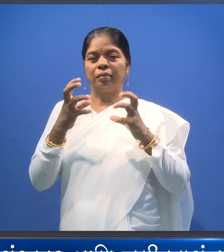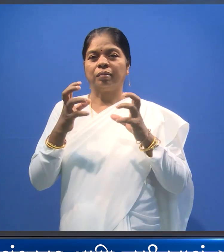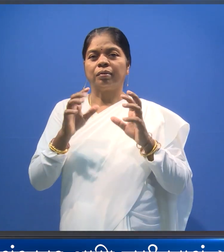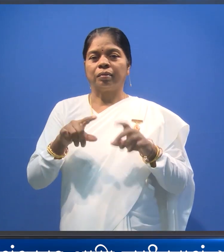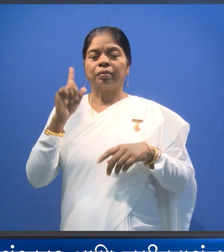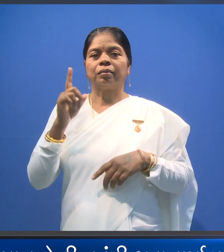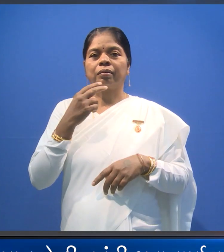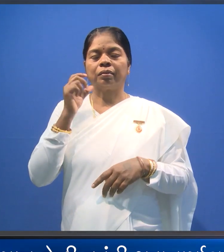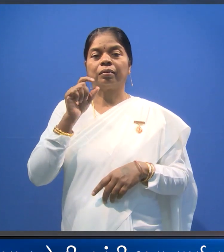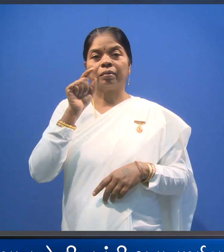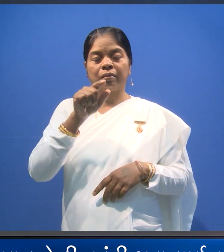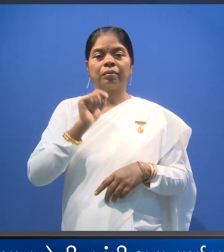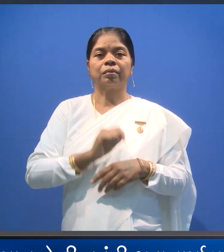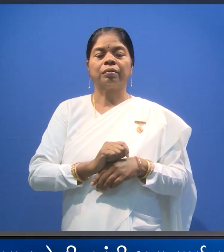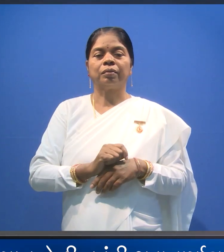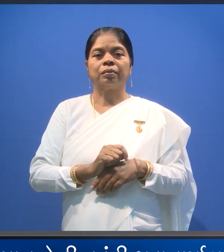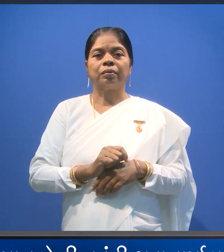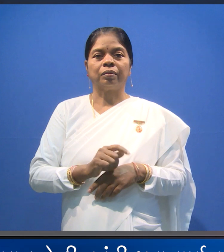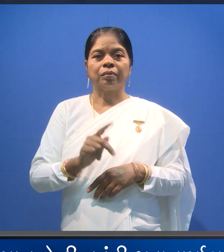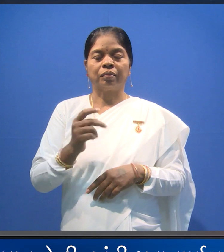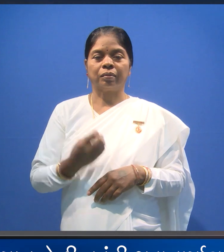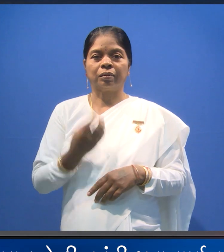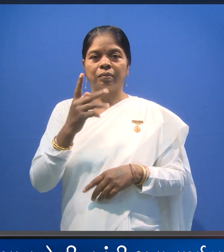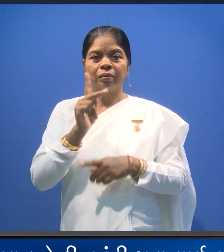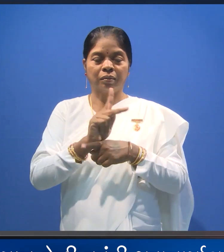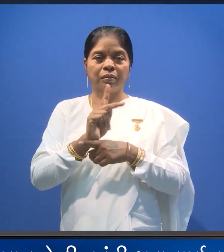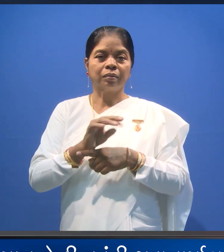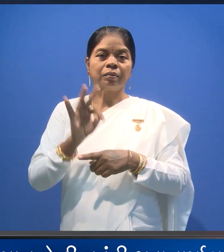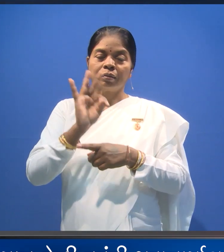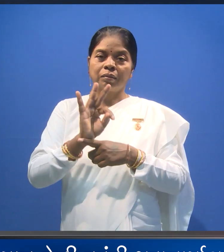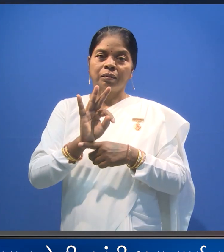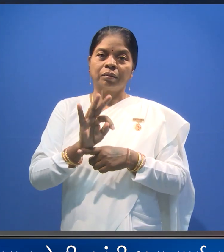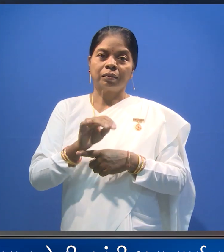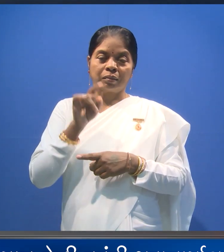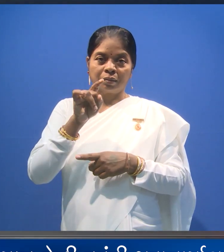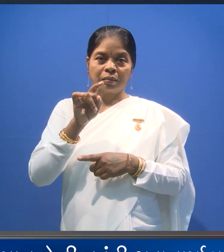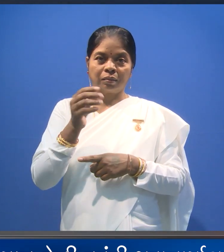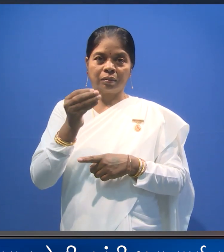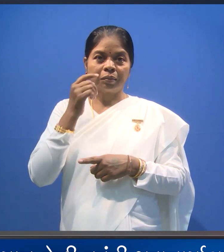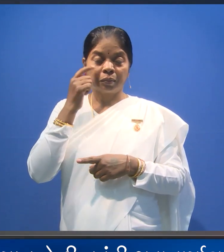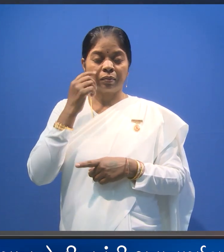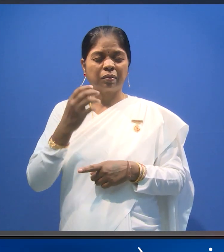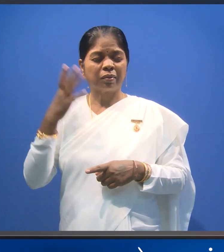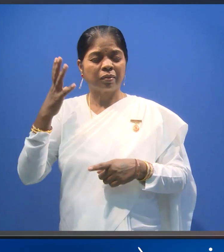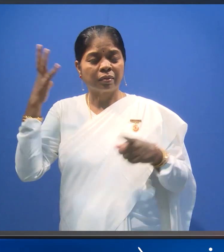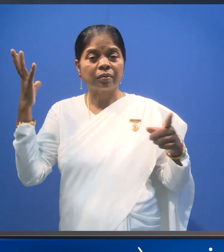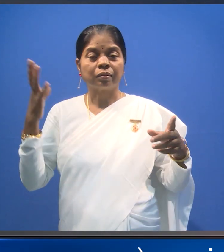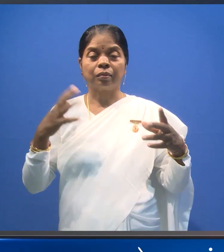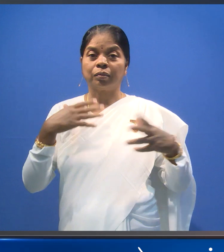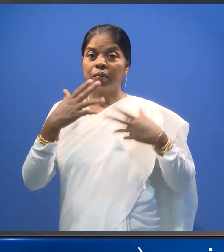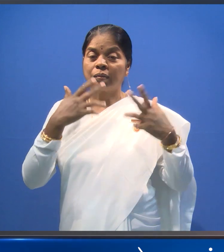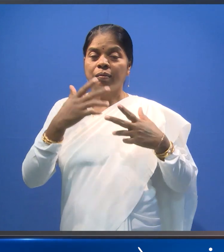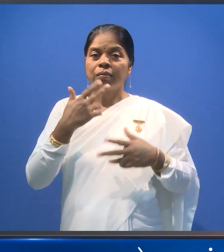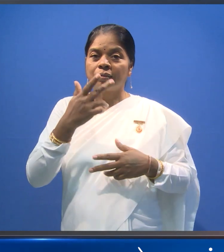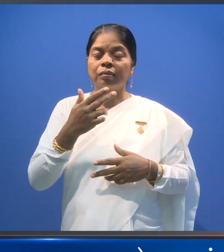होते, त्याचवेळी क्रांती भट्टाचार्यासारखे काही लोक जोरजोरात ओरडून सांगत